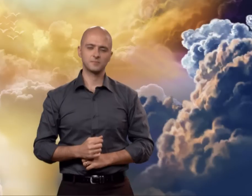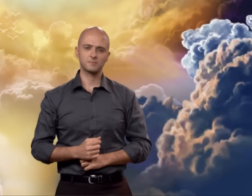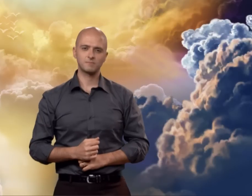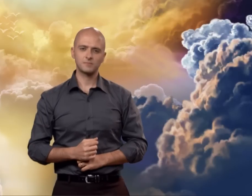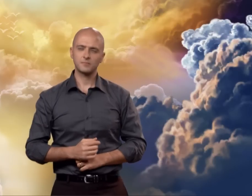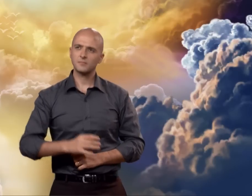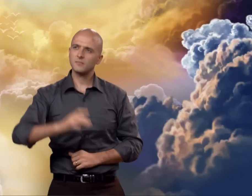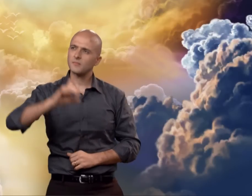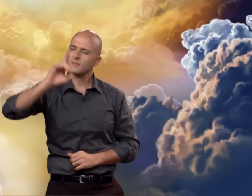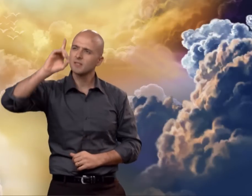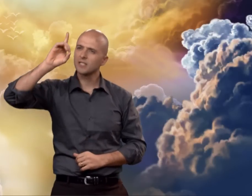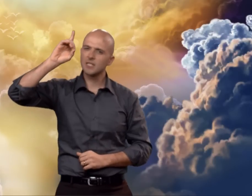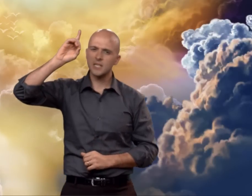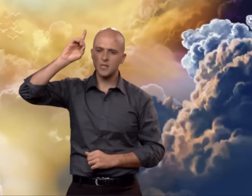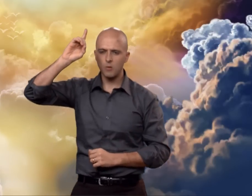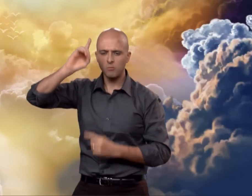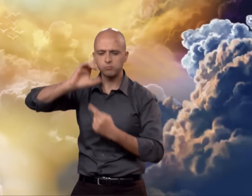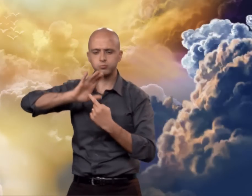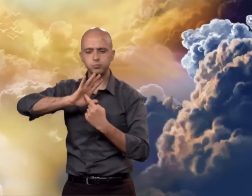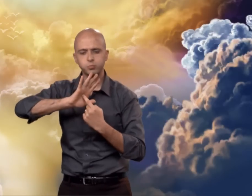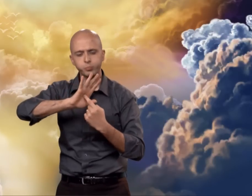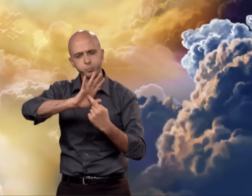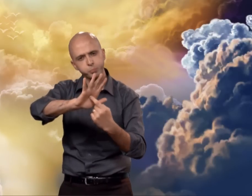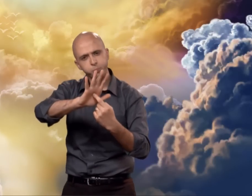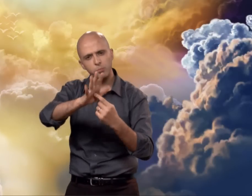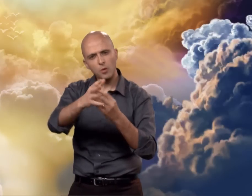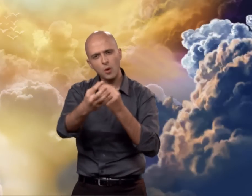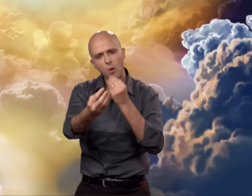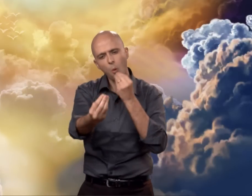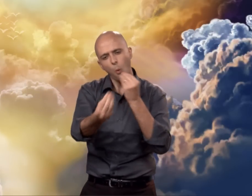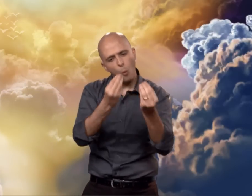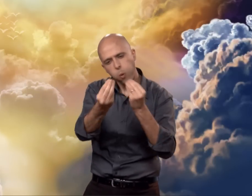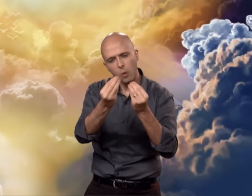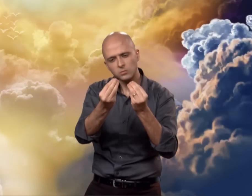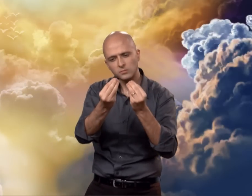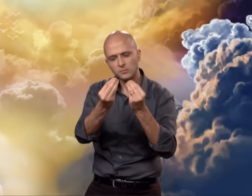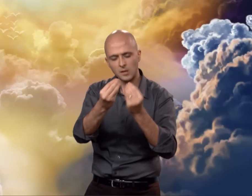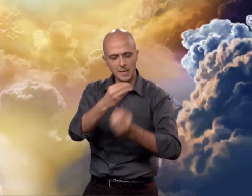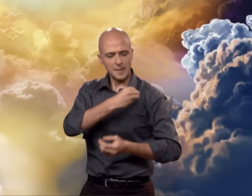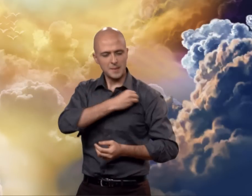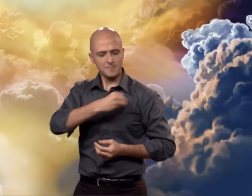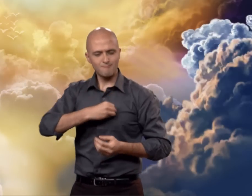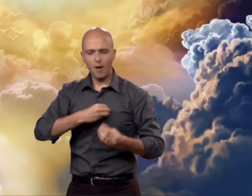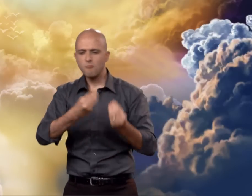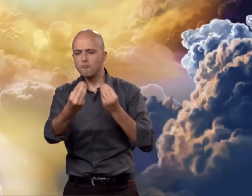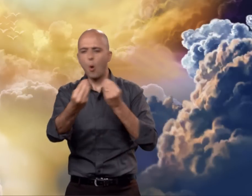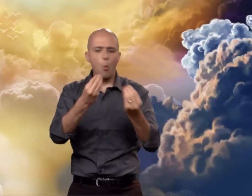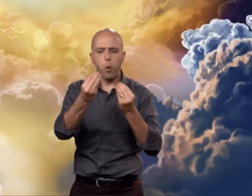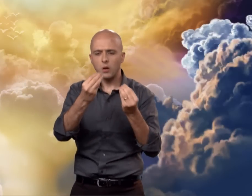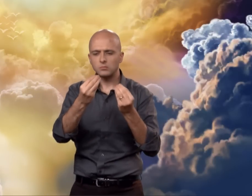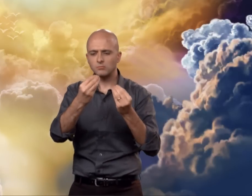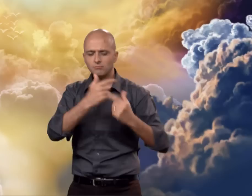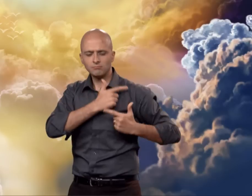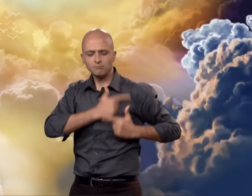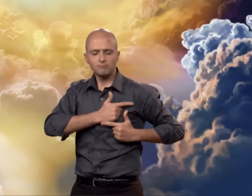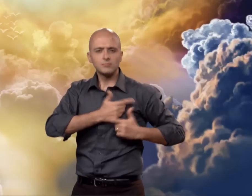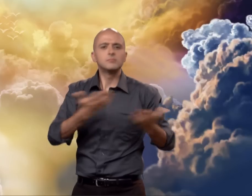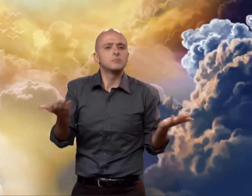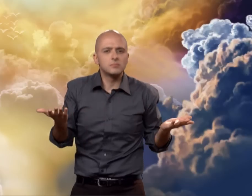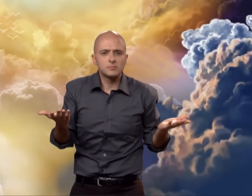ressuscitarão. Haverá ressurreição tanto de justos como de injustos. Da mesma forma como em Adão todos morrem, em